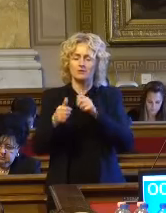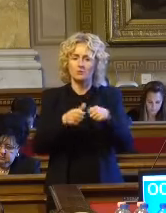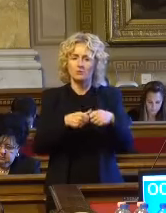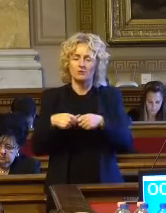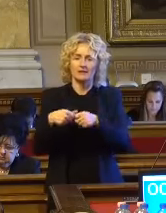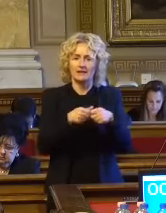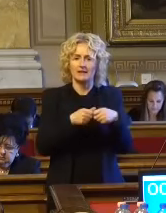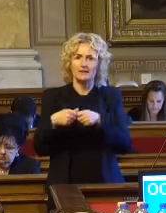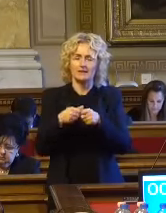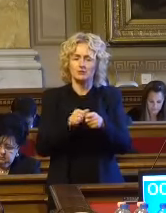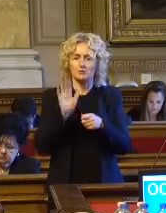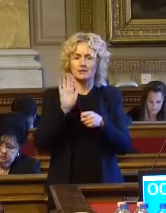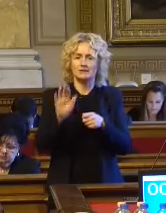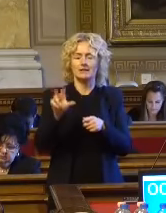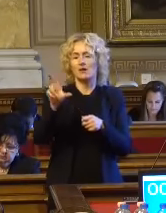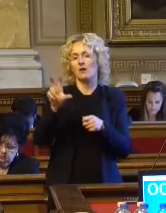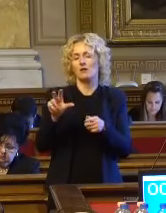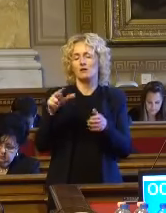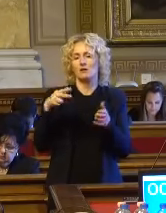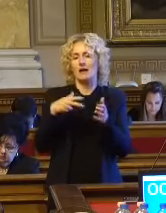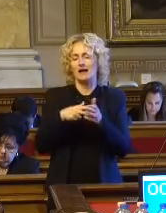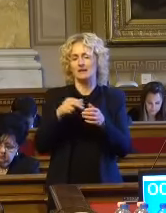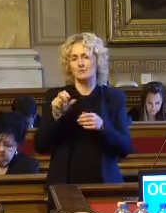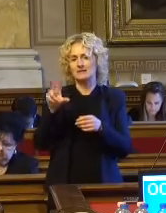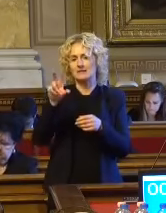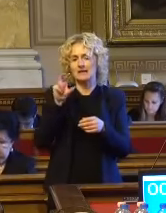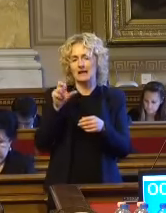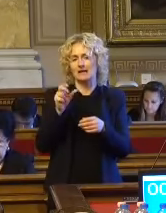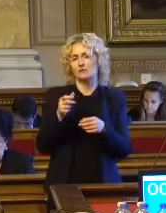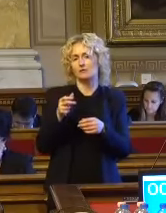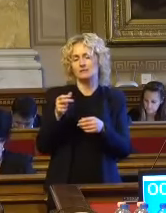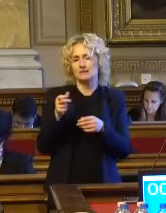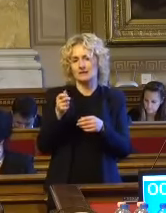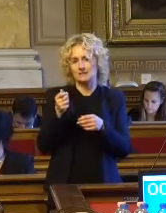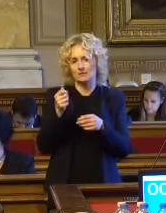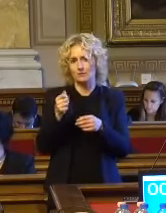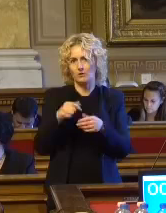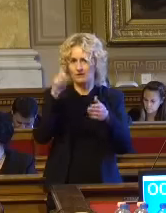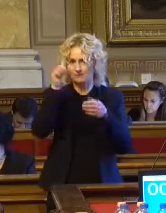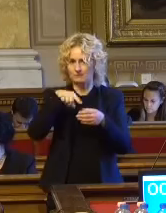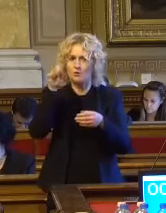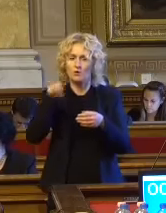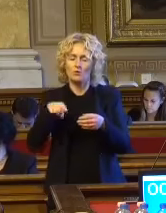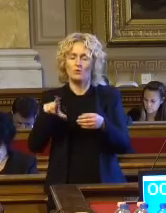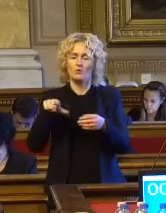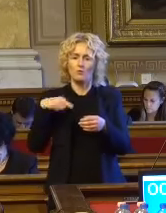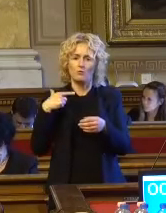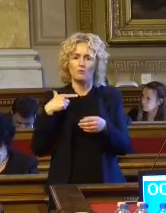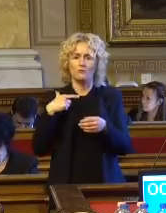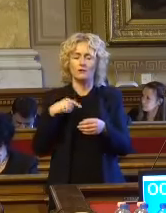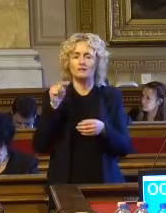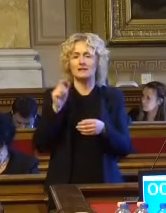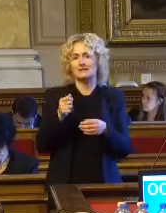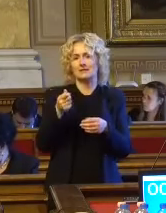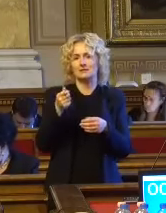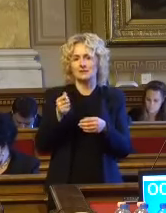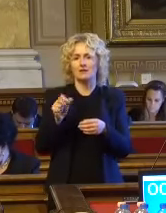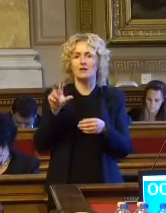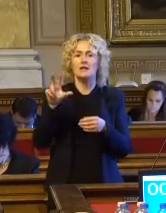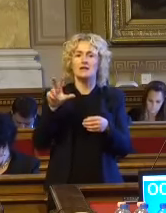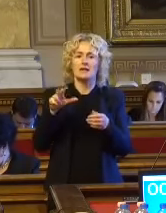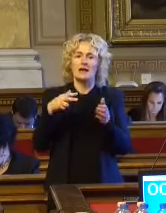forint per hó belépő díj volt ugye megállapítva még 2016 óta. Ennek a díját